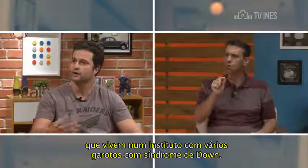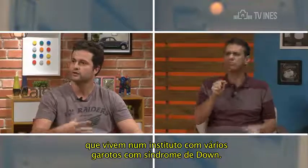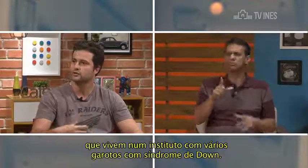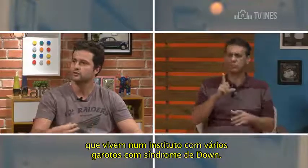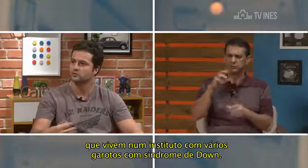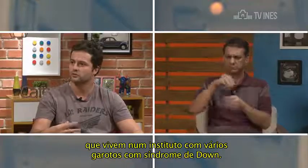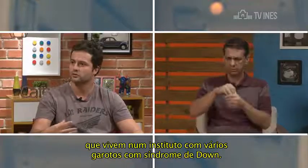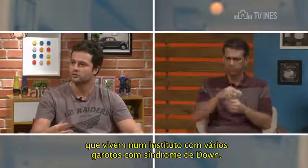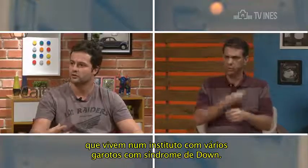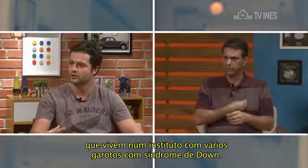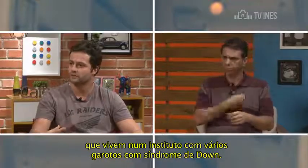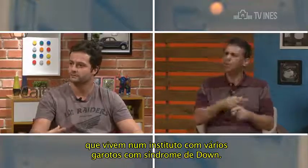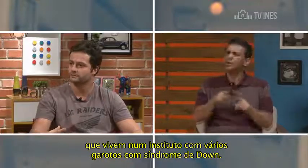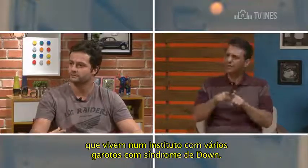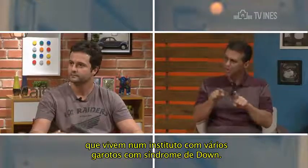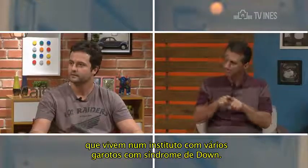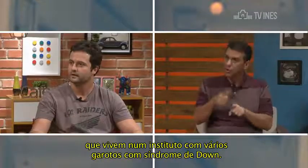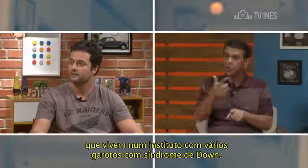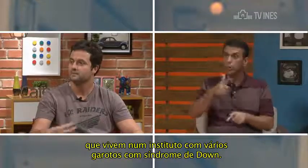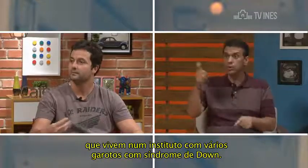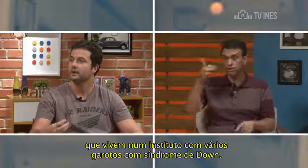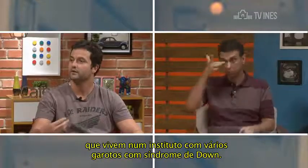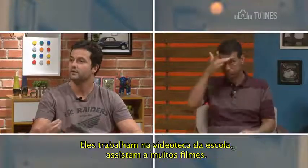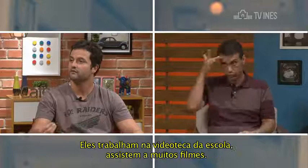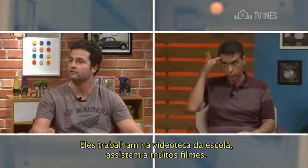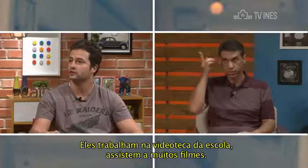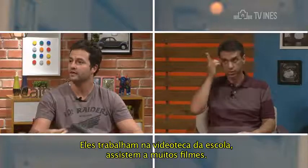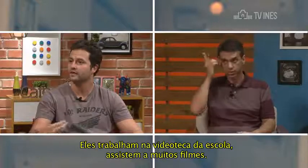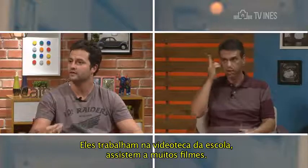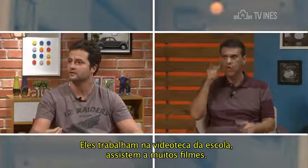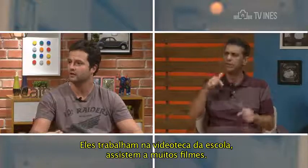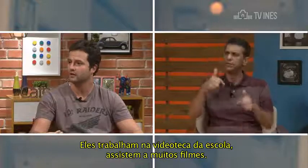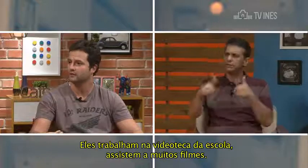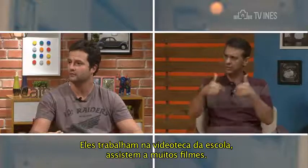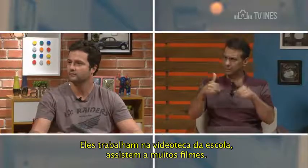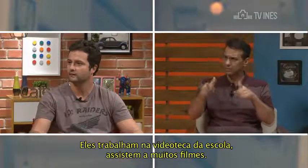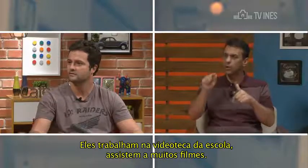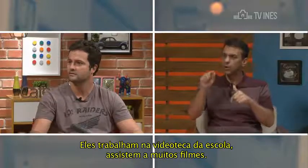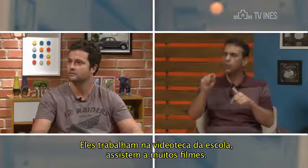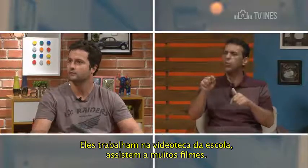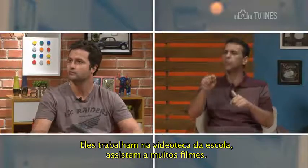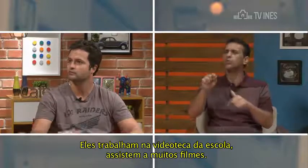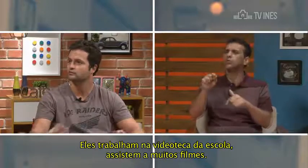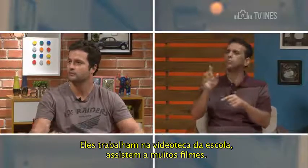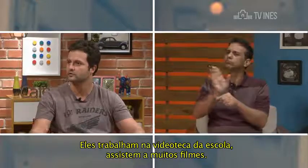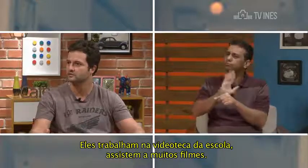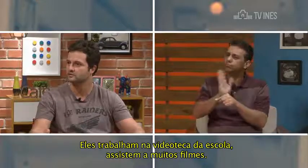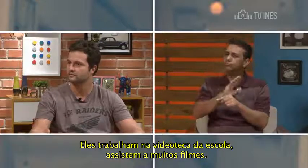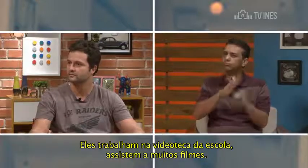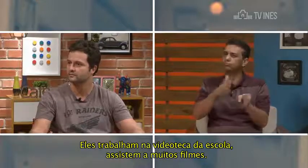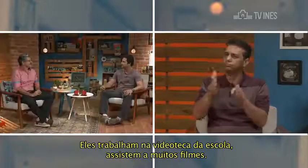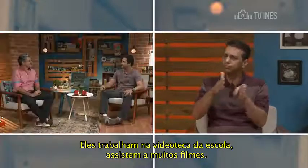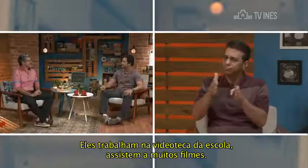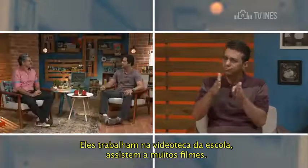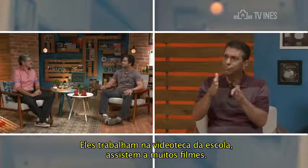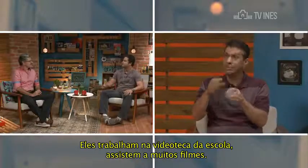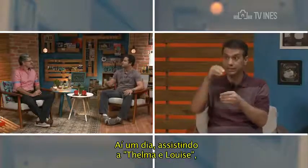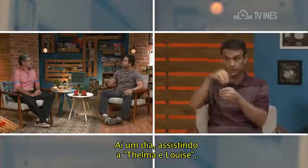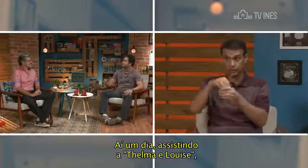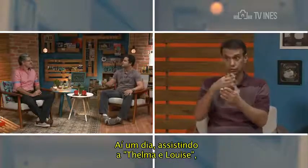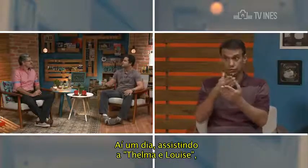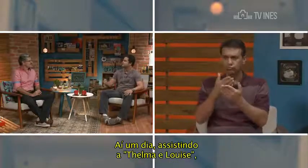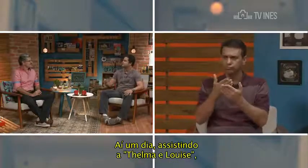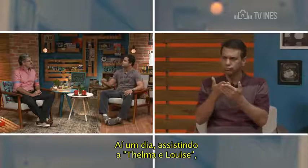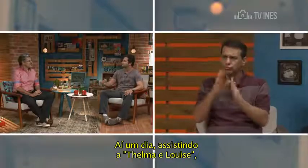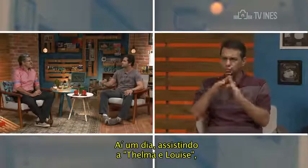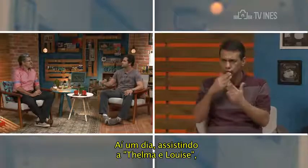instituto com vários garotos com síndrome de Down. Eles trabalham na videoteca da escola, assistem muitos filmes. Aí um